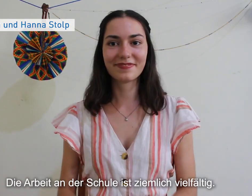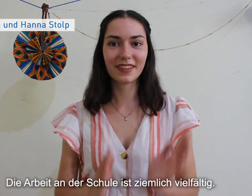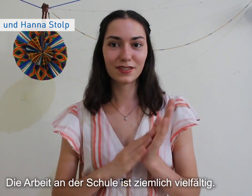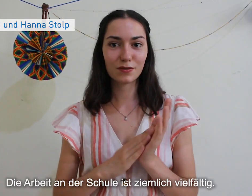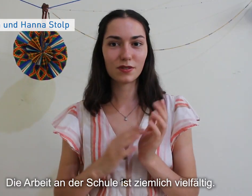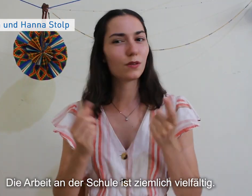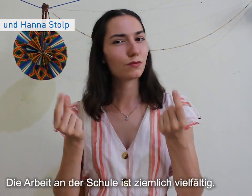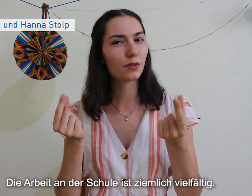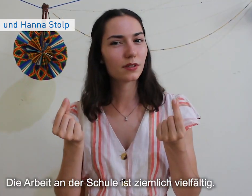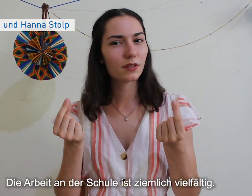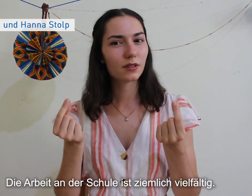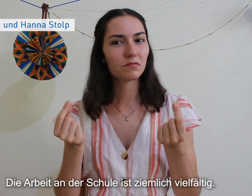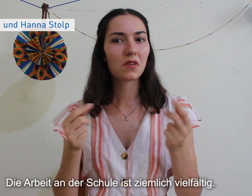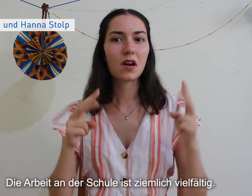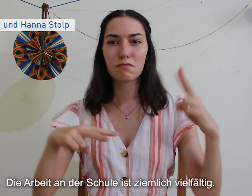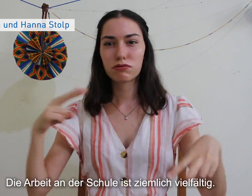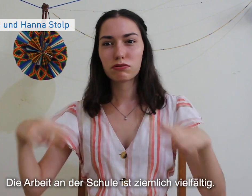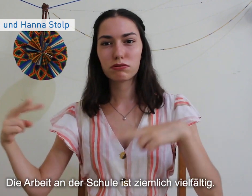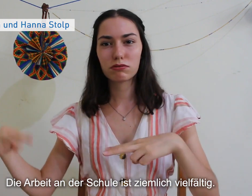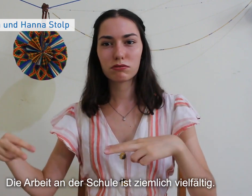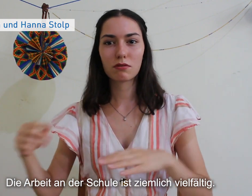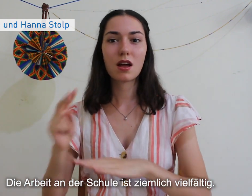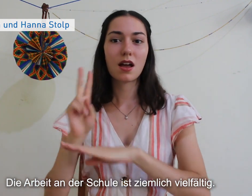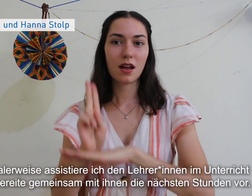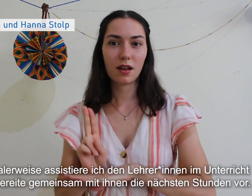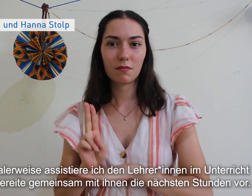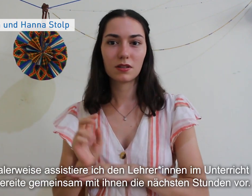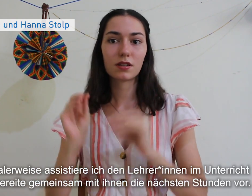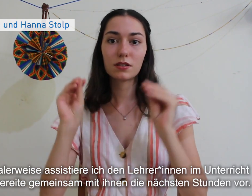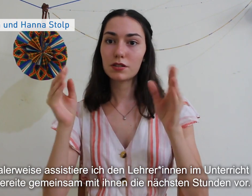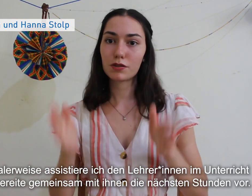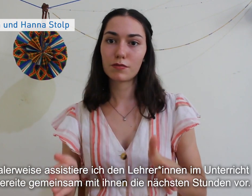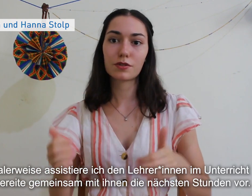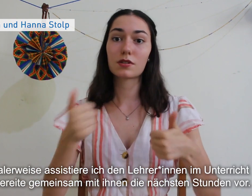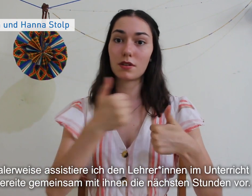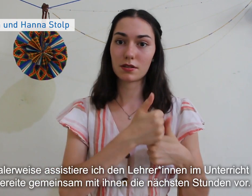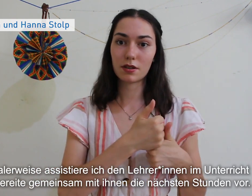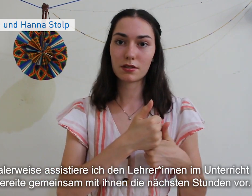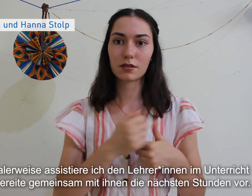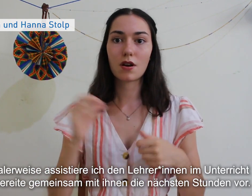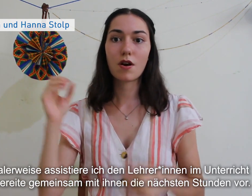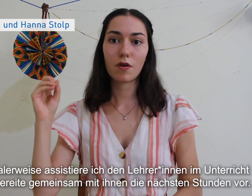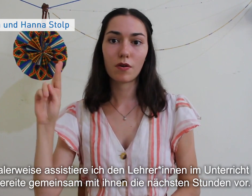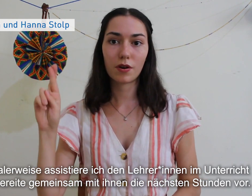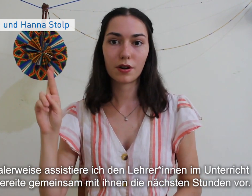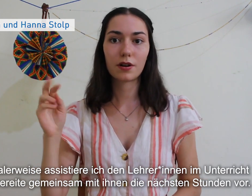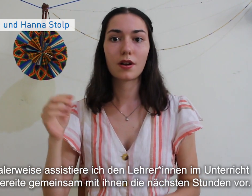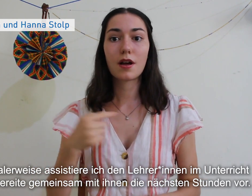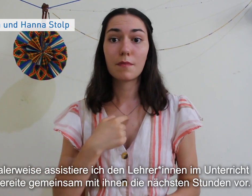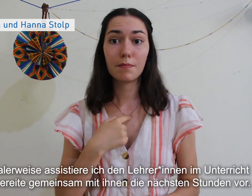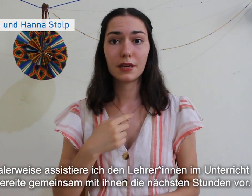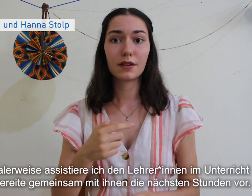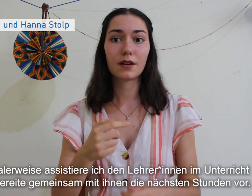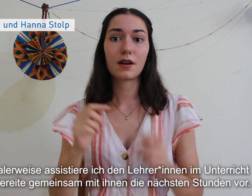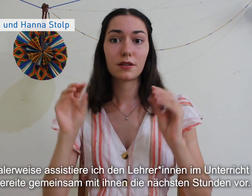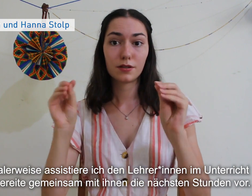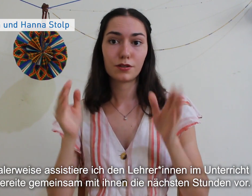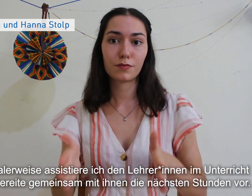Die Arbeit an der Schule ist ziemlich vielfältig. Normalerweise assistiere ich den LehrerInnen im Unterricht oder bereite